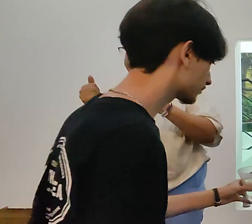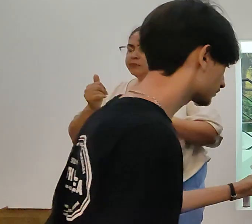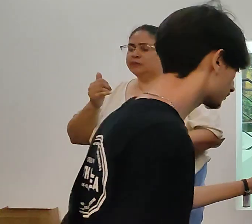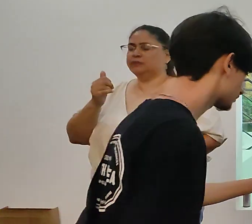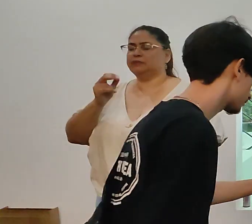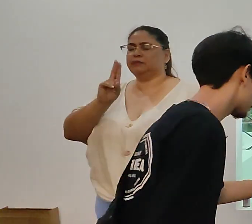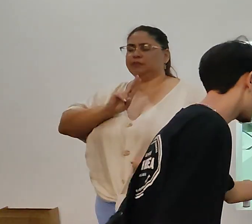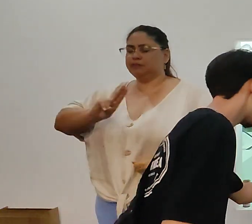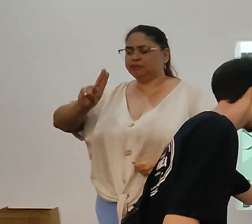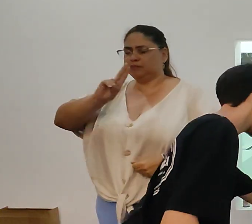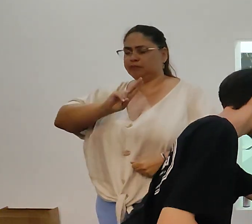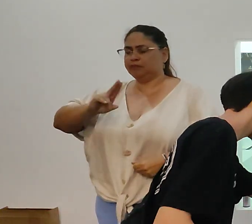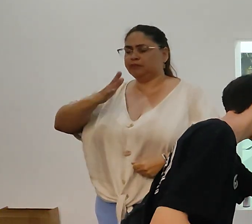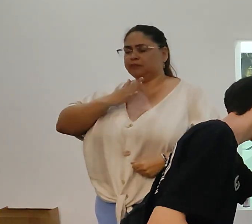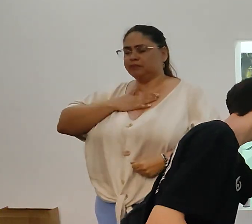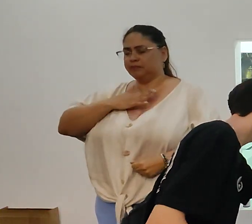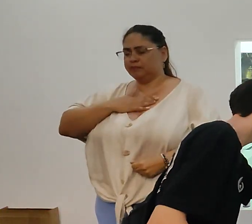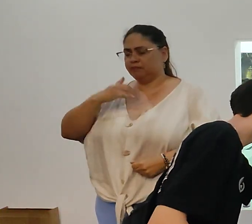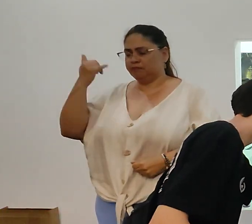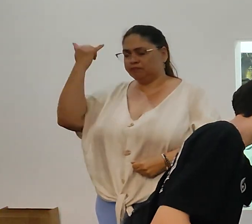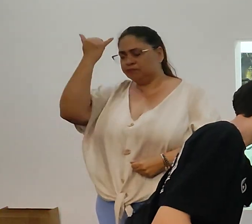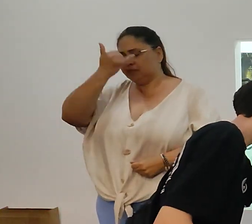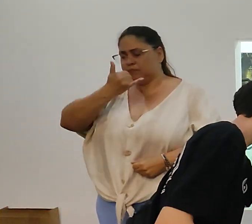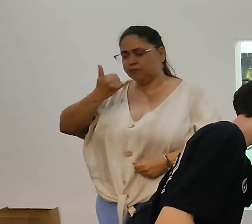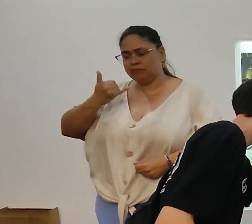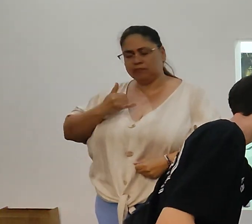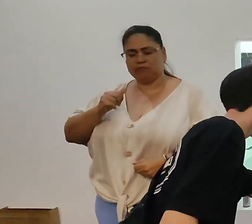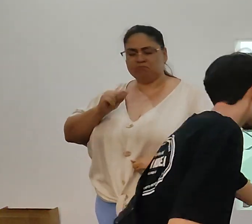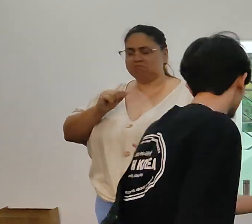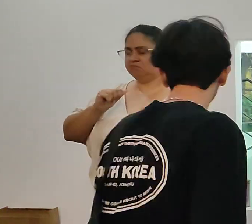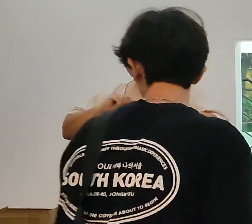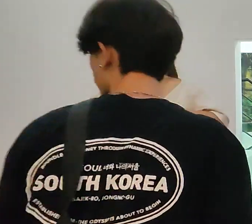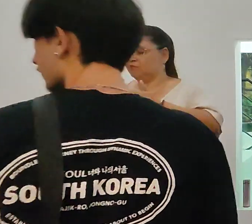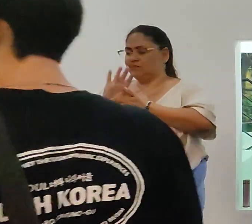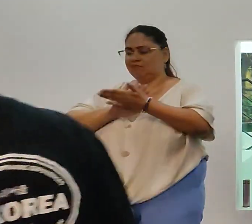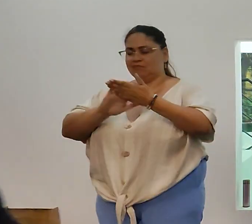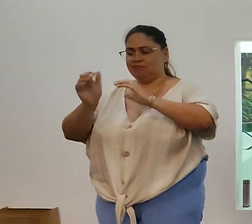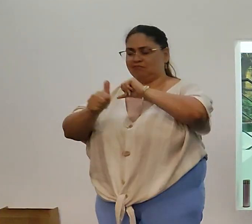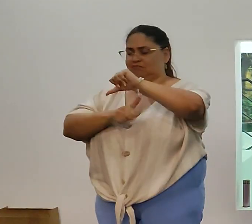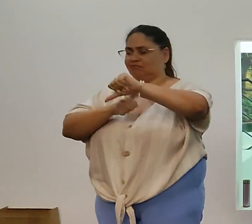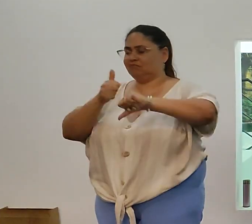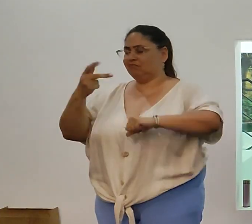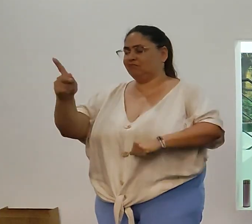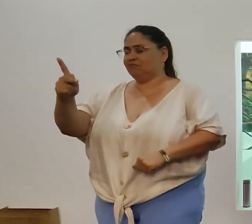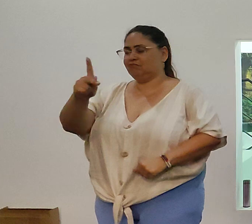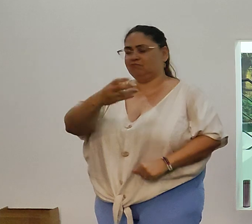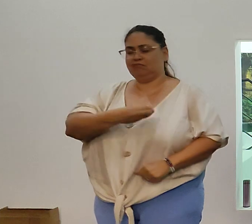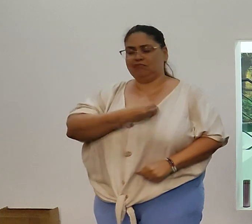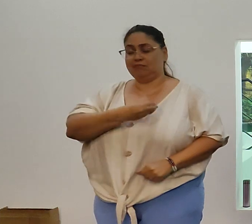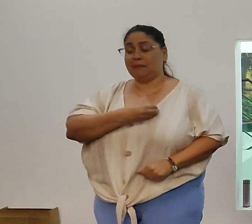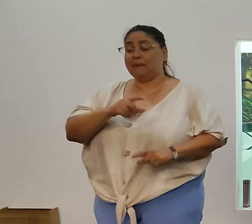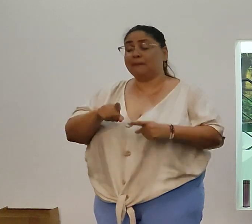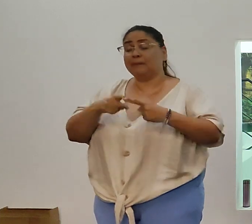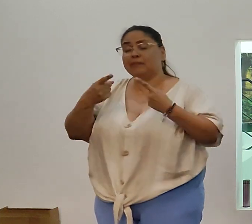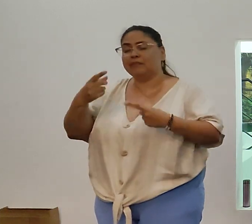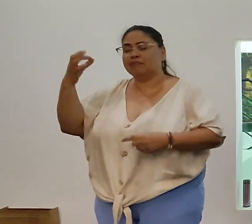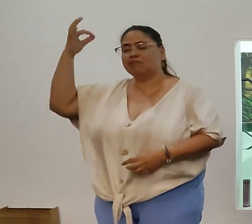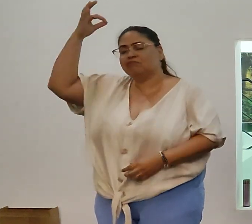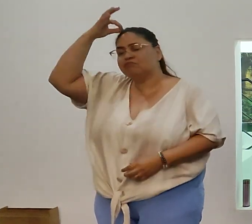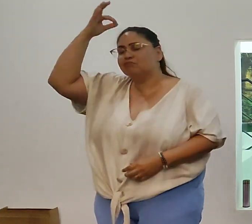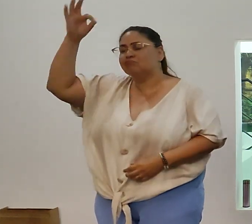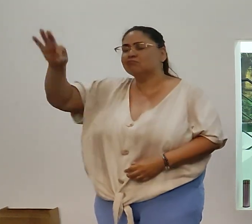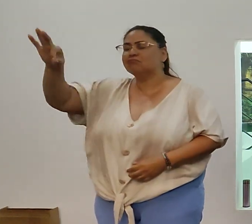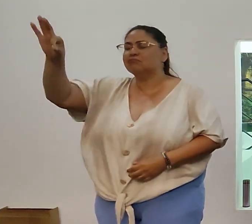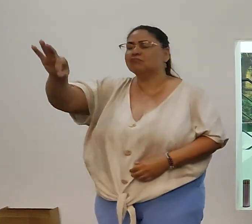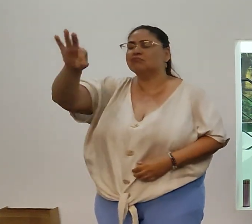como um servo e uma ferramenta que sou, pois eu não posso fazer nada para transformar a vida de ninguém, mas o Teu Santo Espírito cura, liberta e